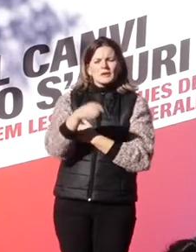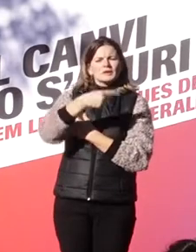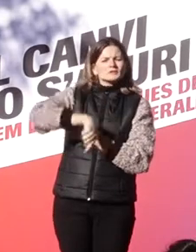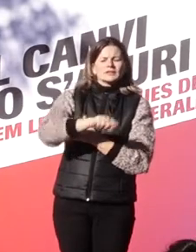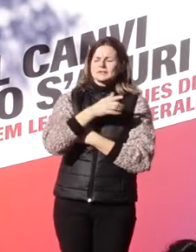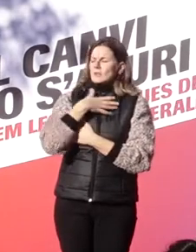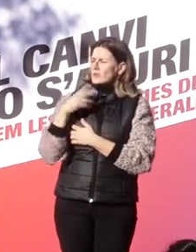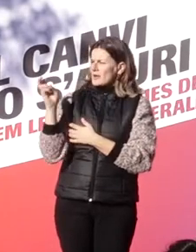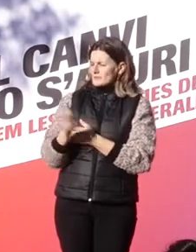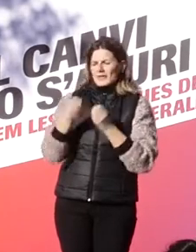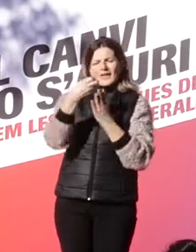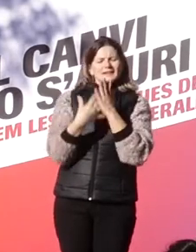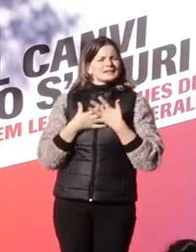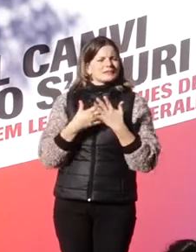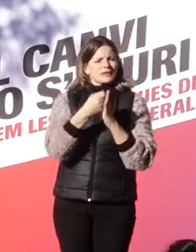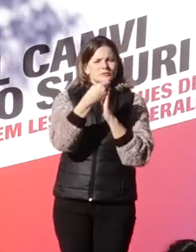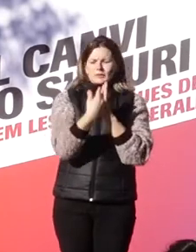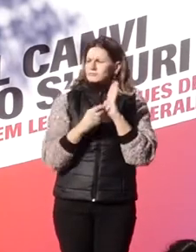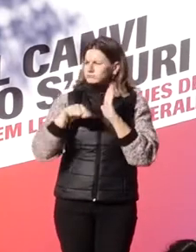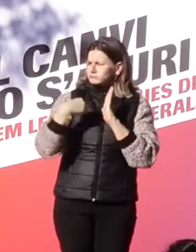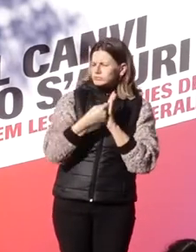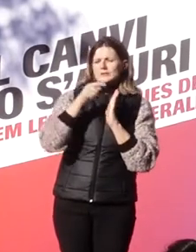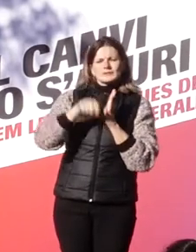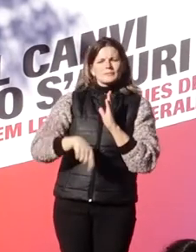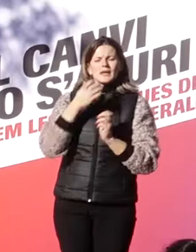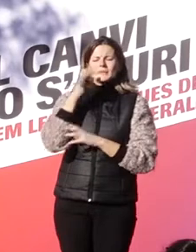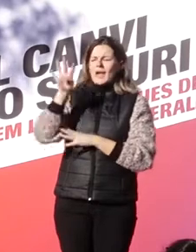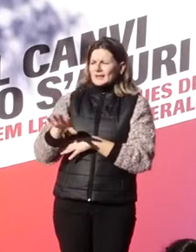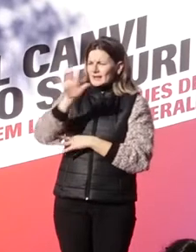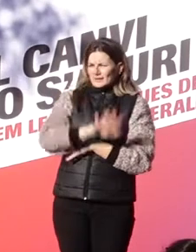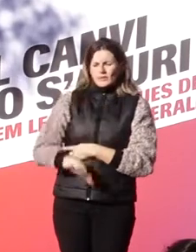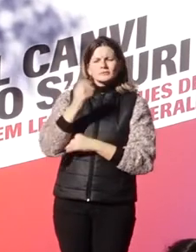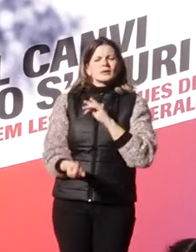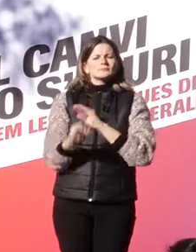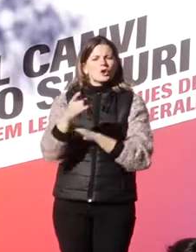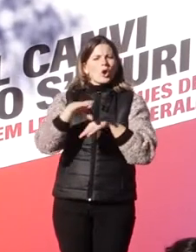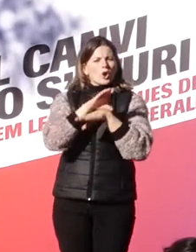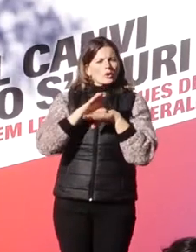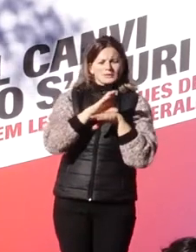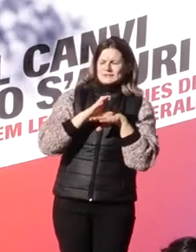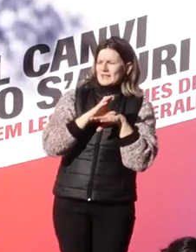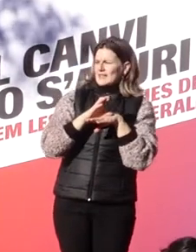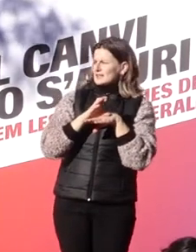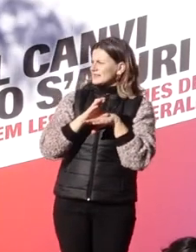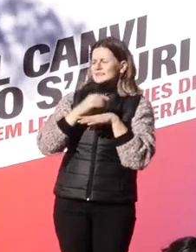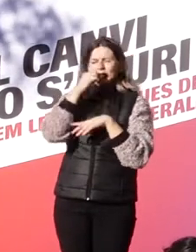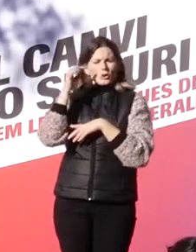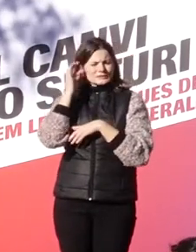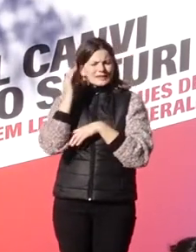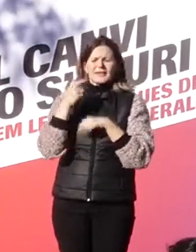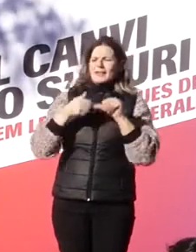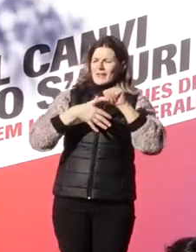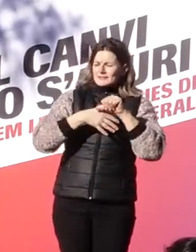estar en estas candidaturas podamos ver que en toda cataluña comienzan a aparecer concejales concejalas de origen latinoamericano pero no